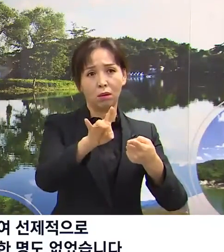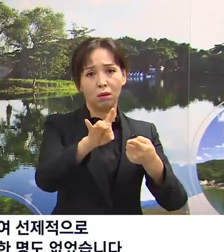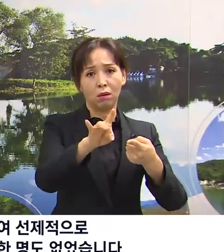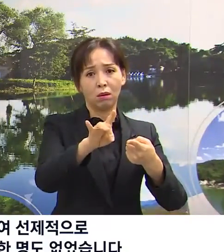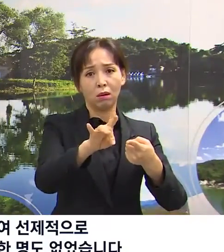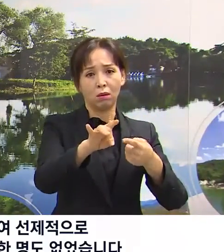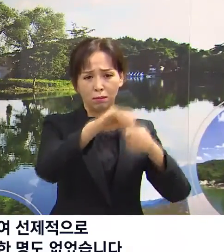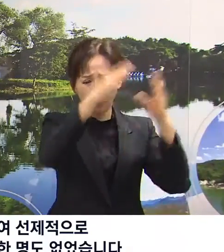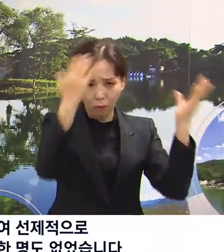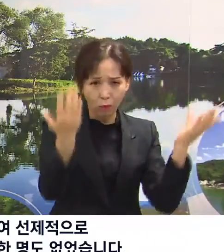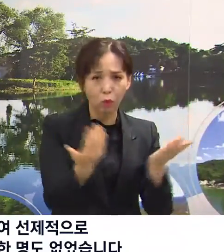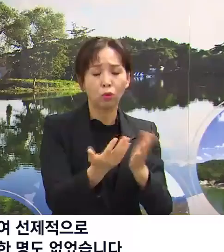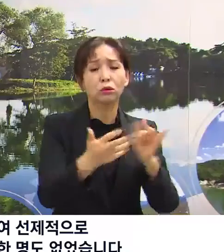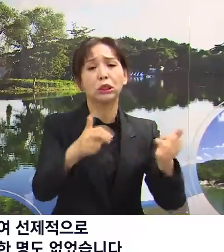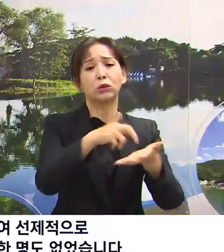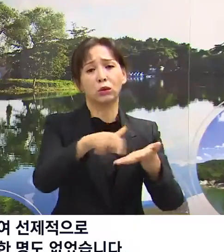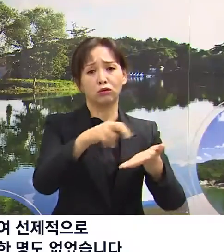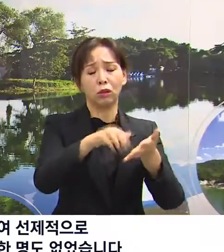전수검사를